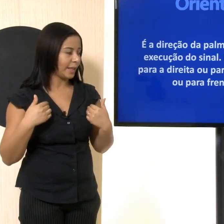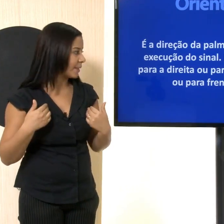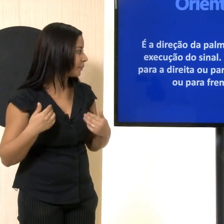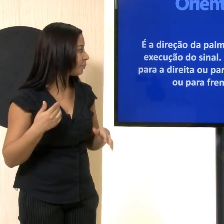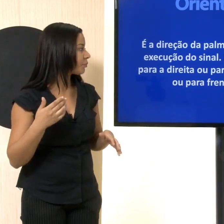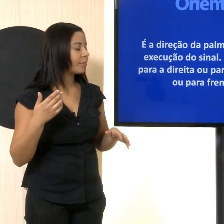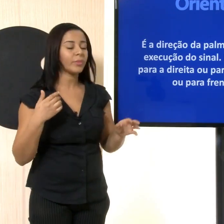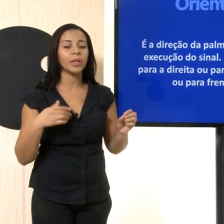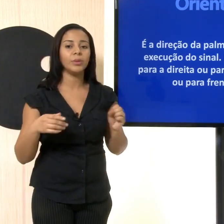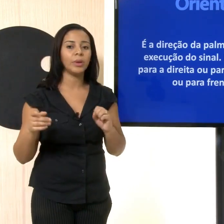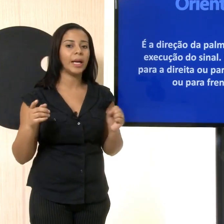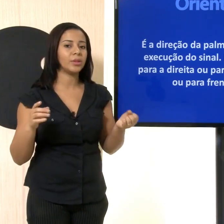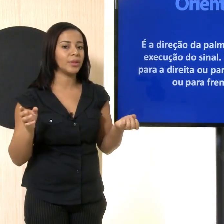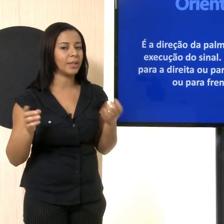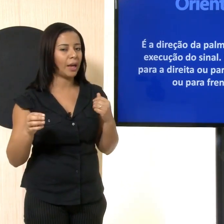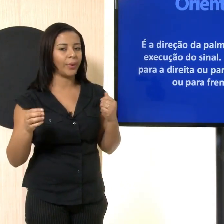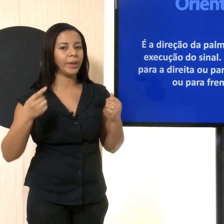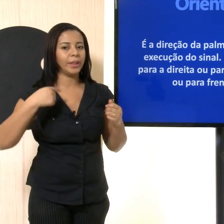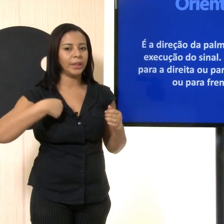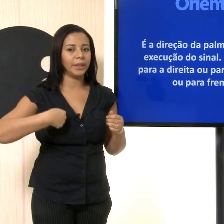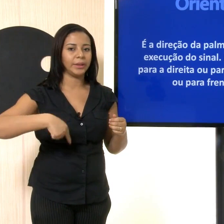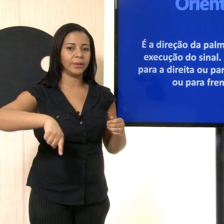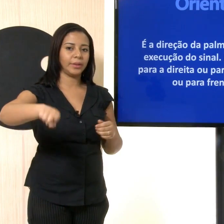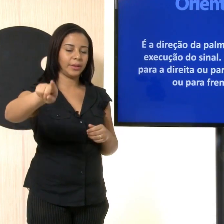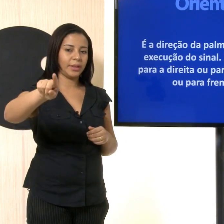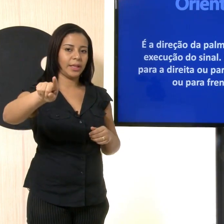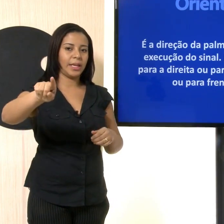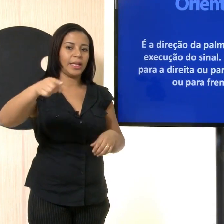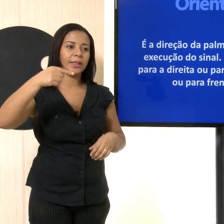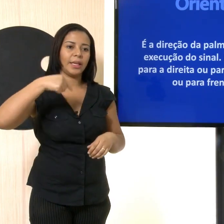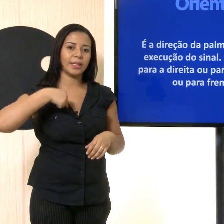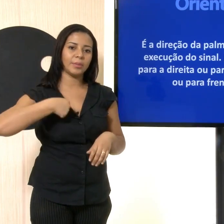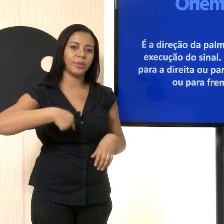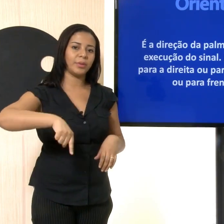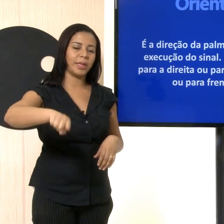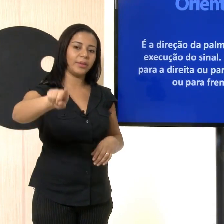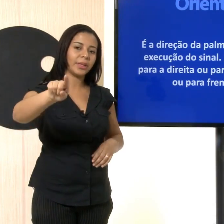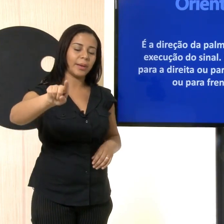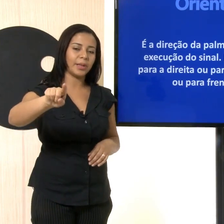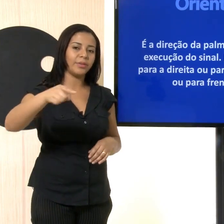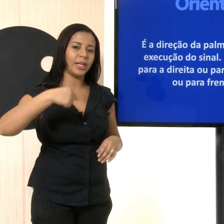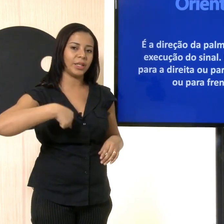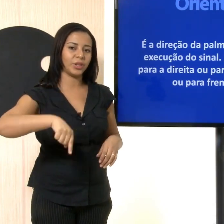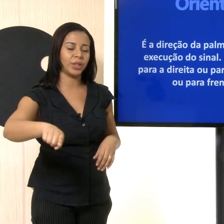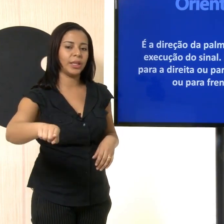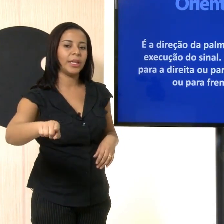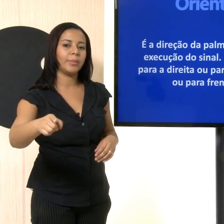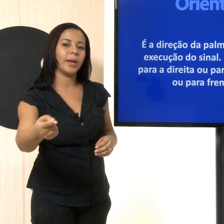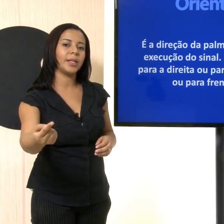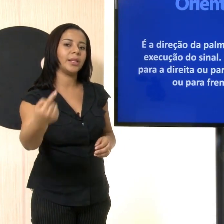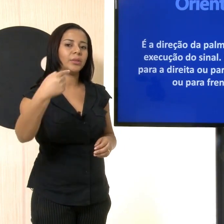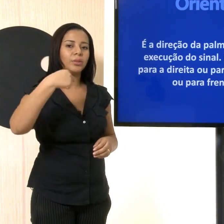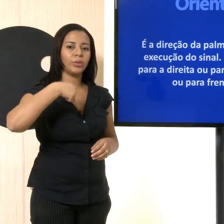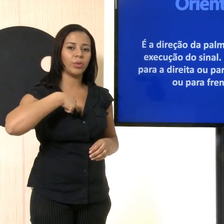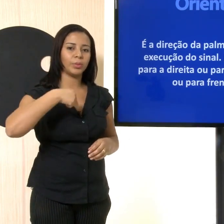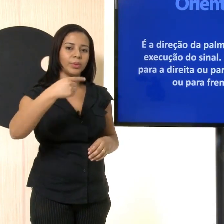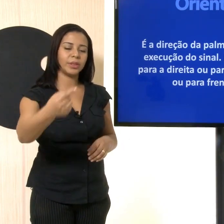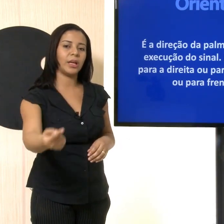trás. No caso do sinal ir, ele tem esse movimento que é para frente. E para dentro do corpo, o